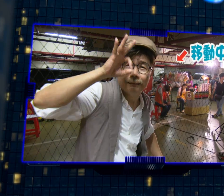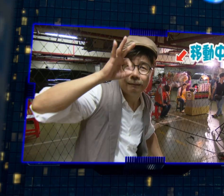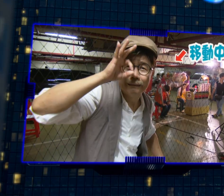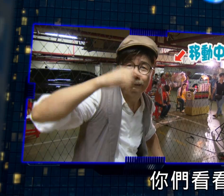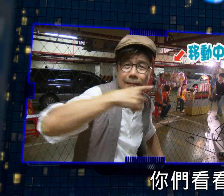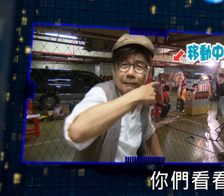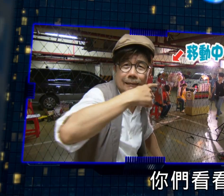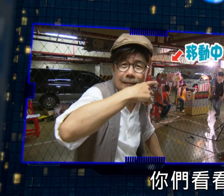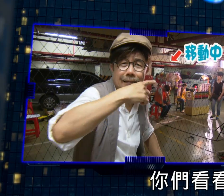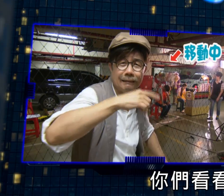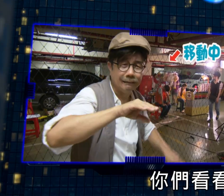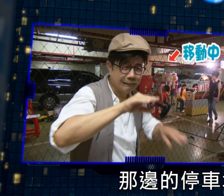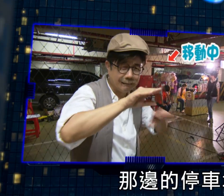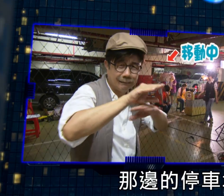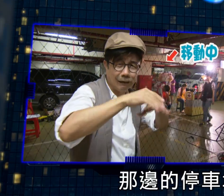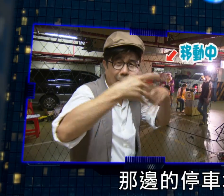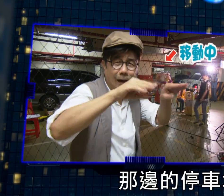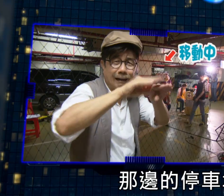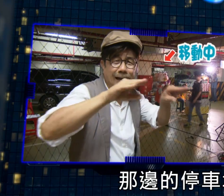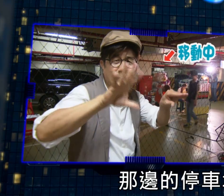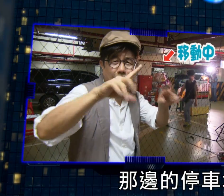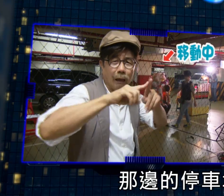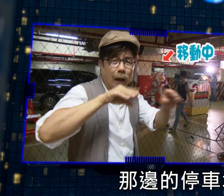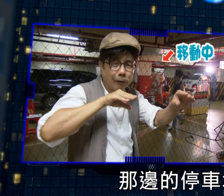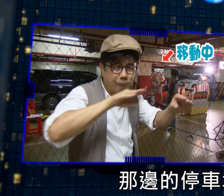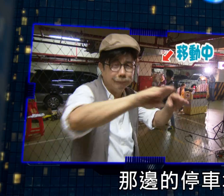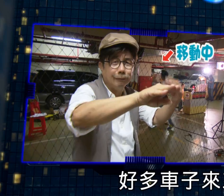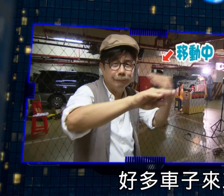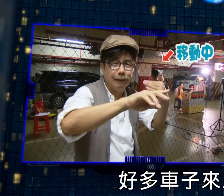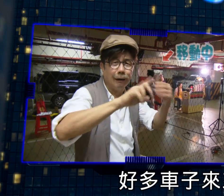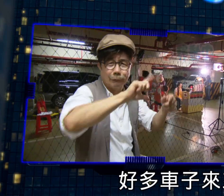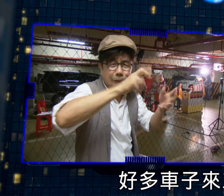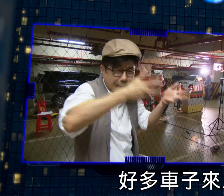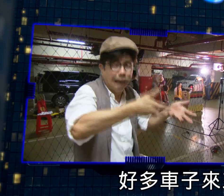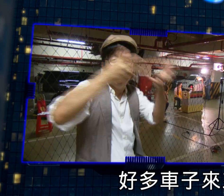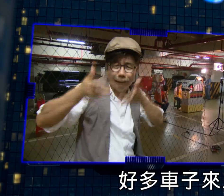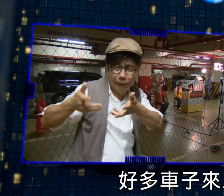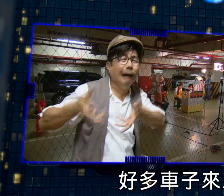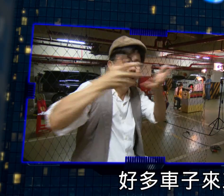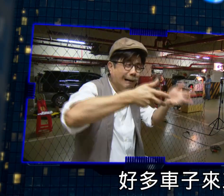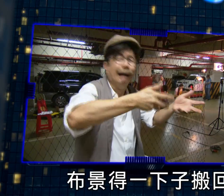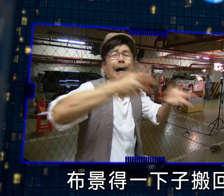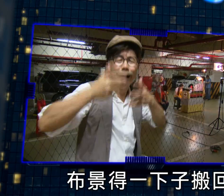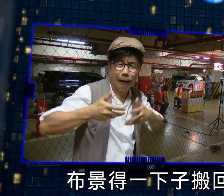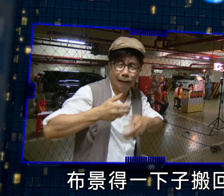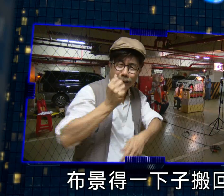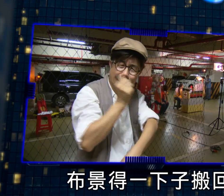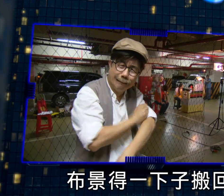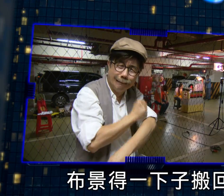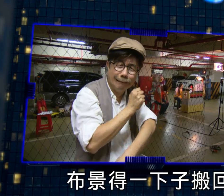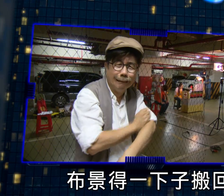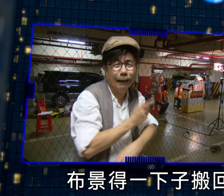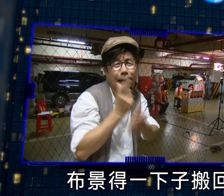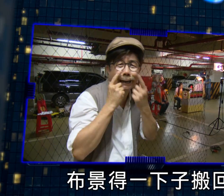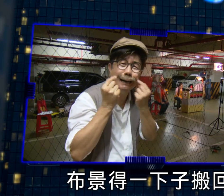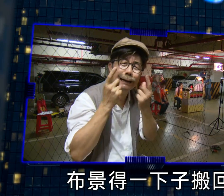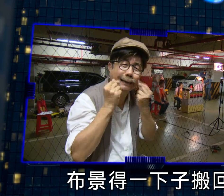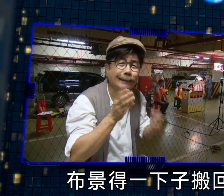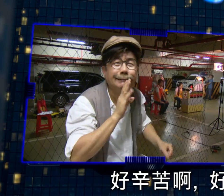你们看看啊，那边的停车场走道好多车子来来去去，不仅得一下子搬回来又搬出去，哎呀，好